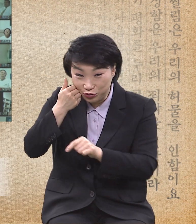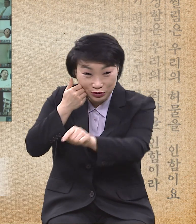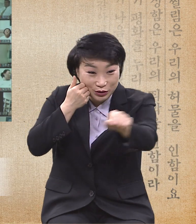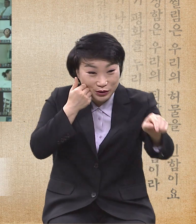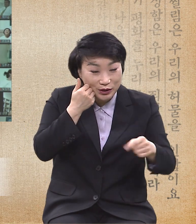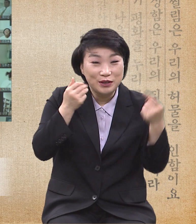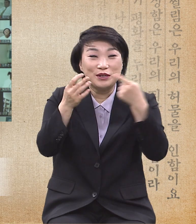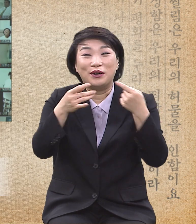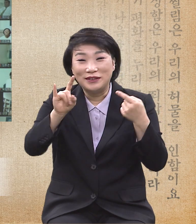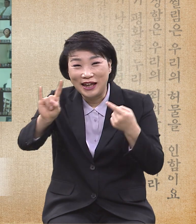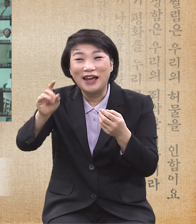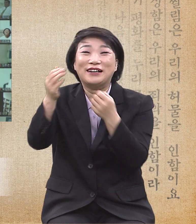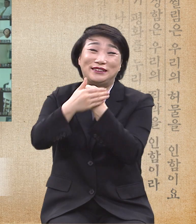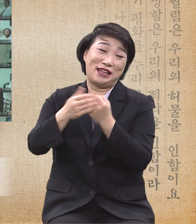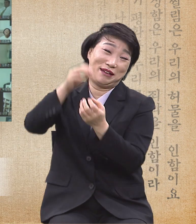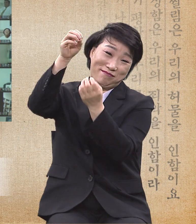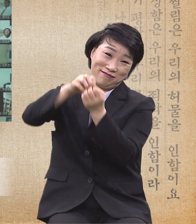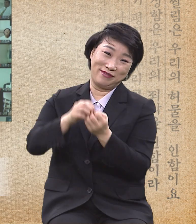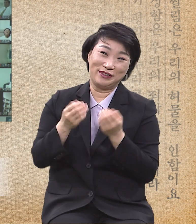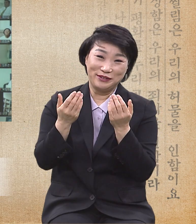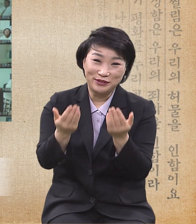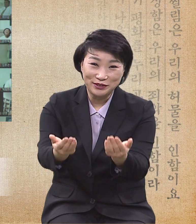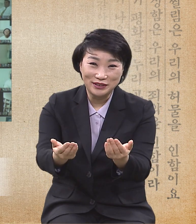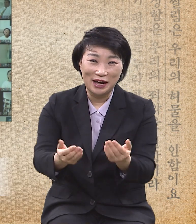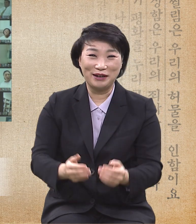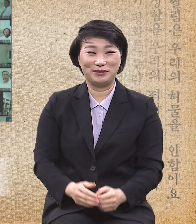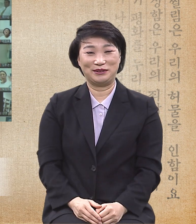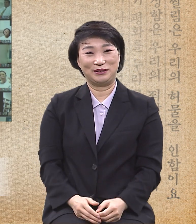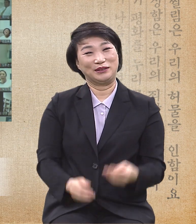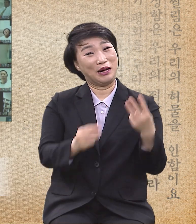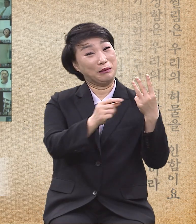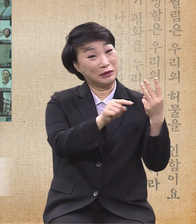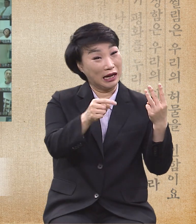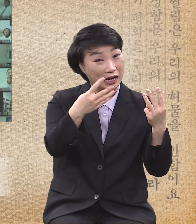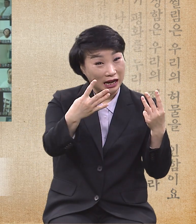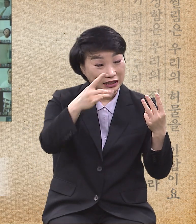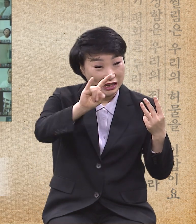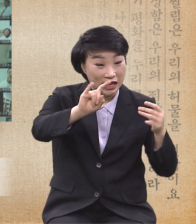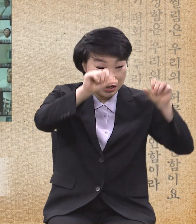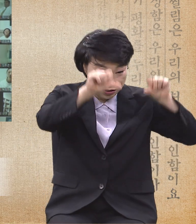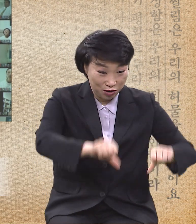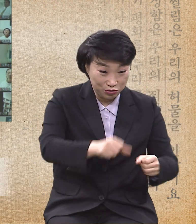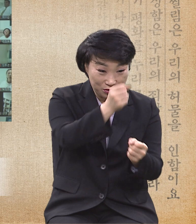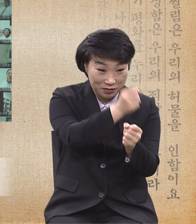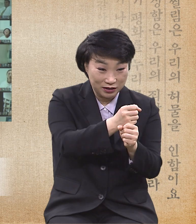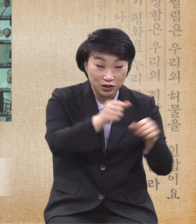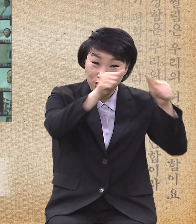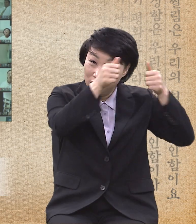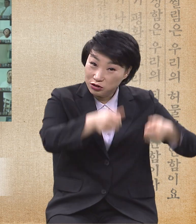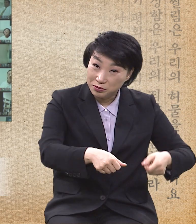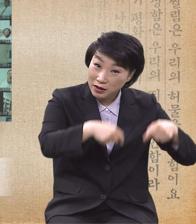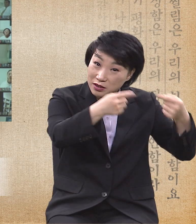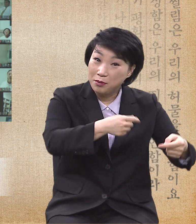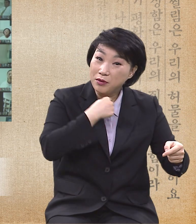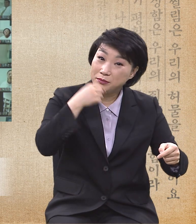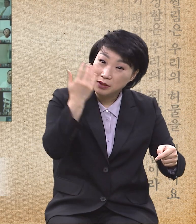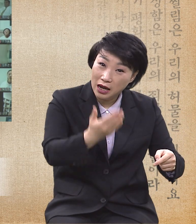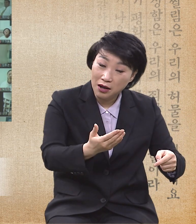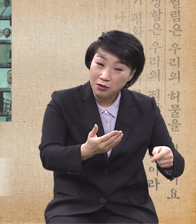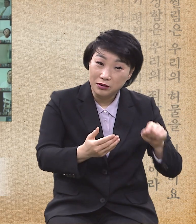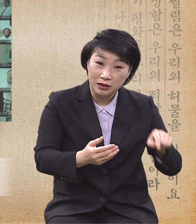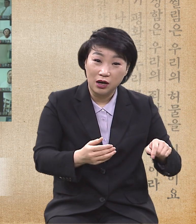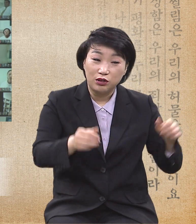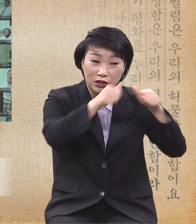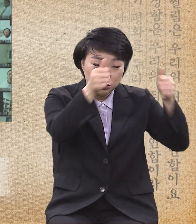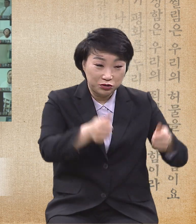천대까지 은혜를 베푸느니라. 3, 4대 저주를 생산하는 우상 숭배,